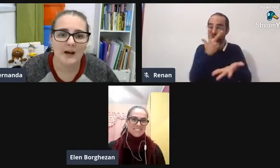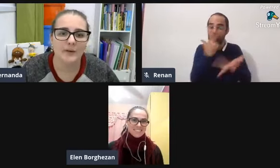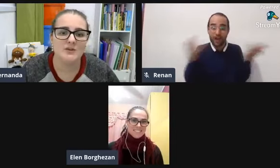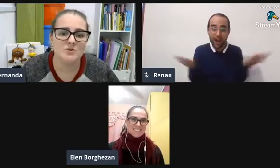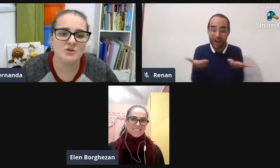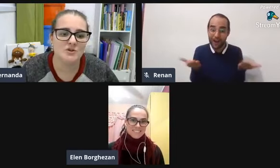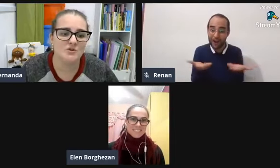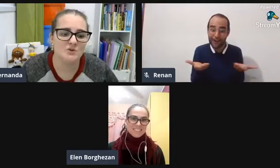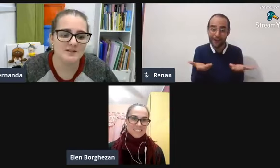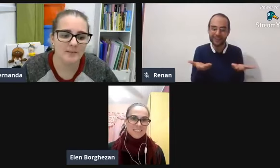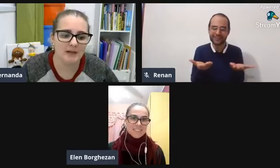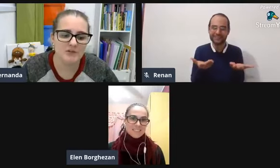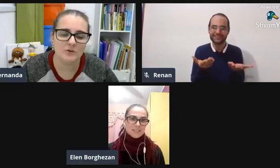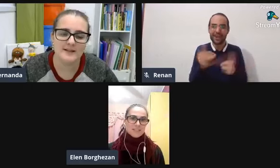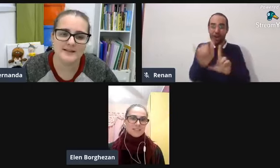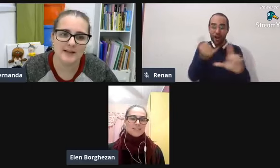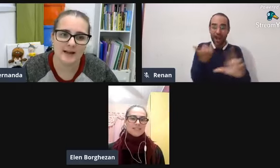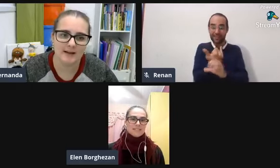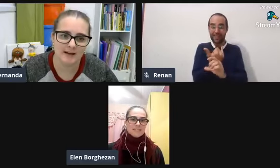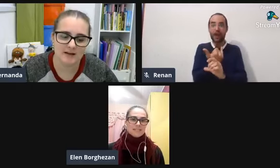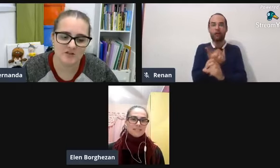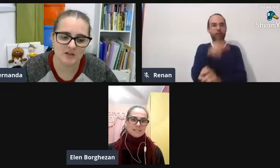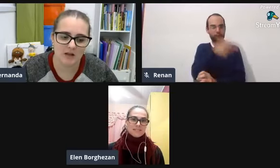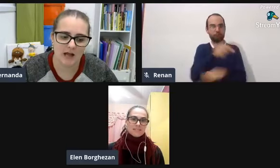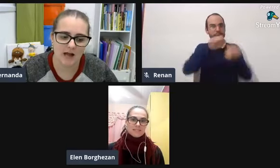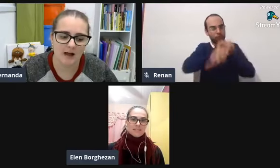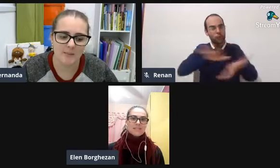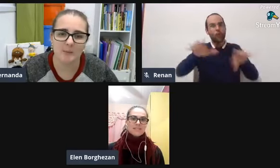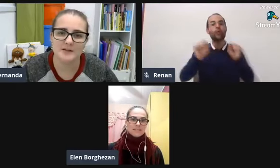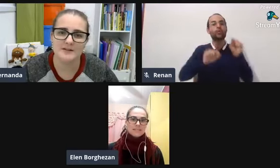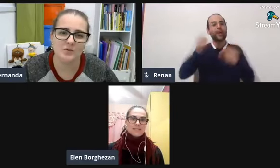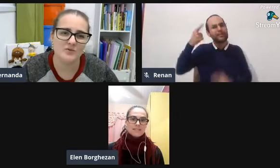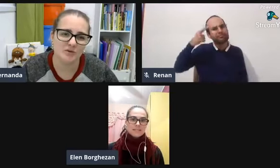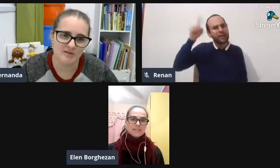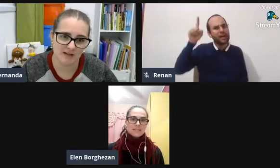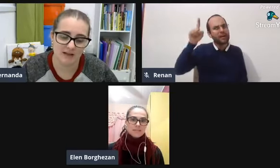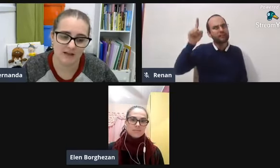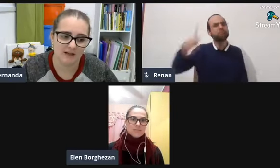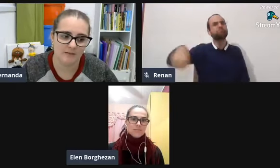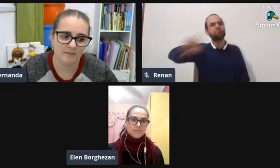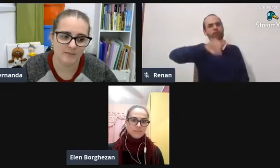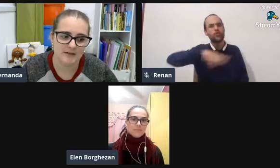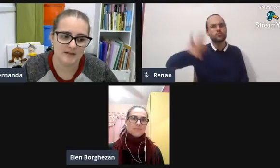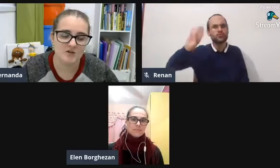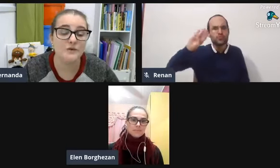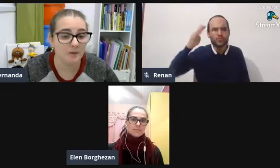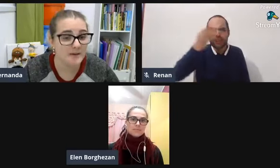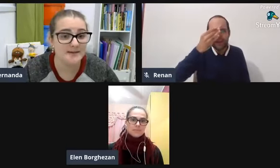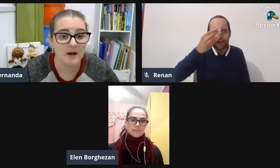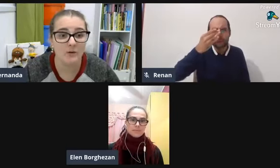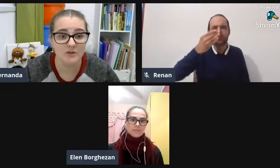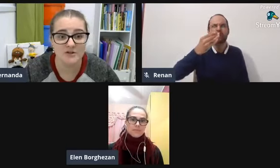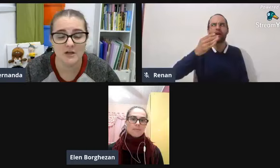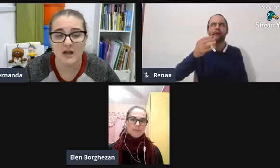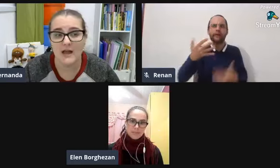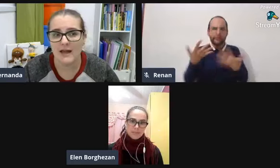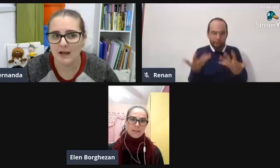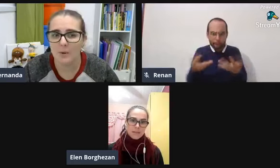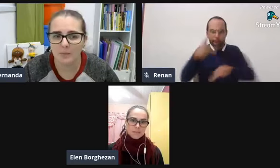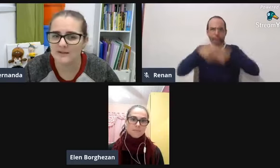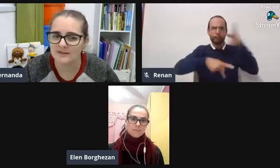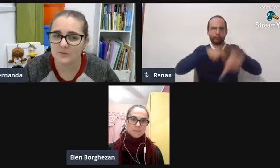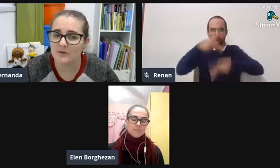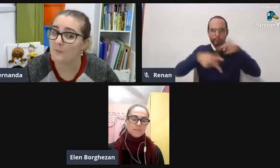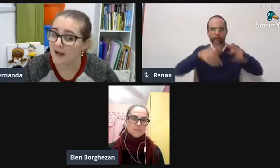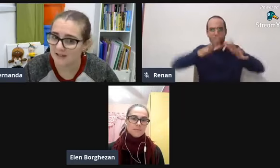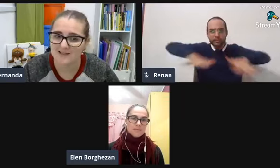O canal, ele surgiu justamente com essa ideia, né? De que a população com surdo-cegueira, se a gente for pensar hoje, é